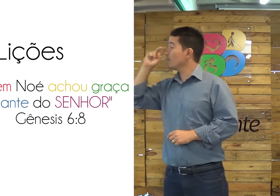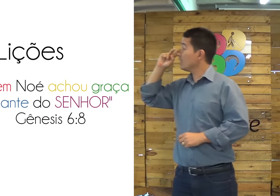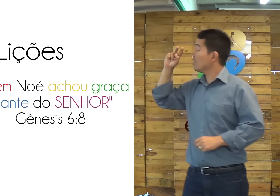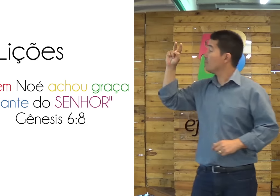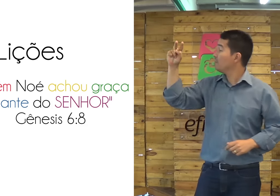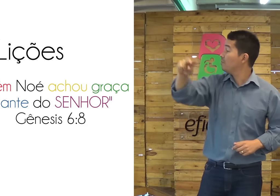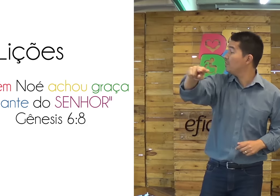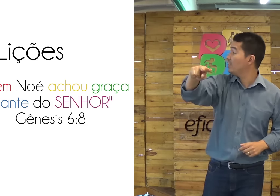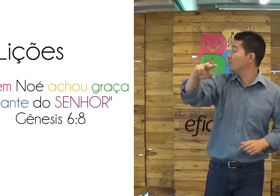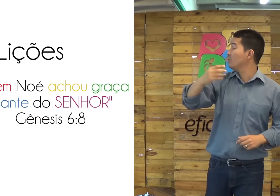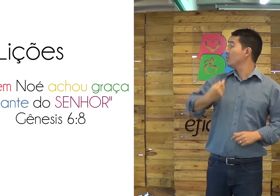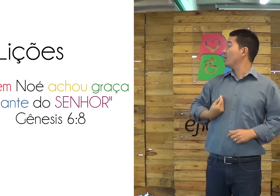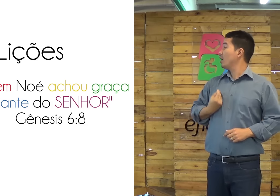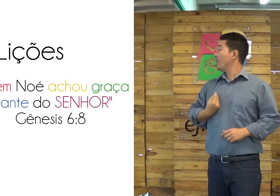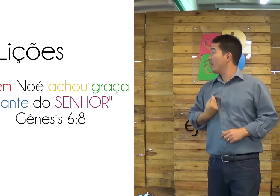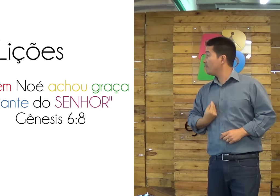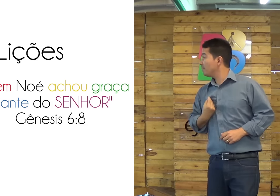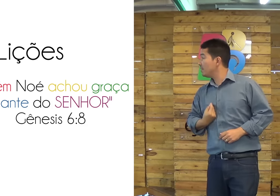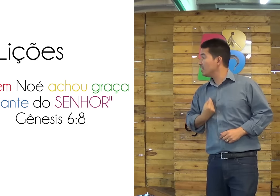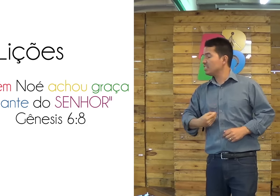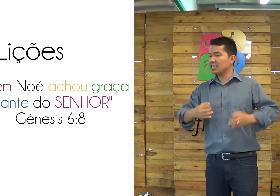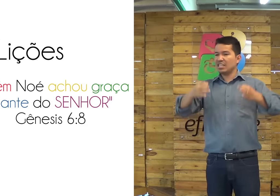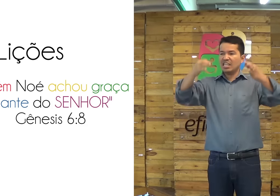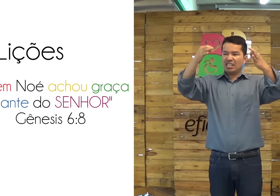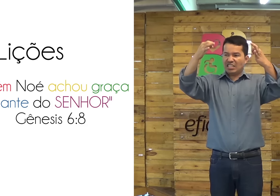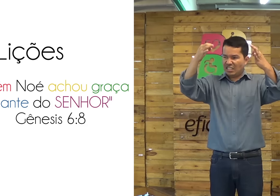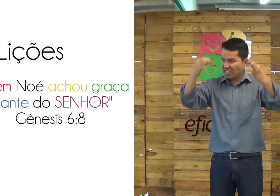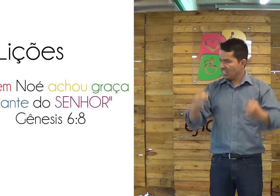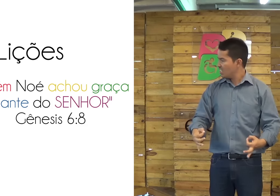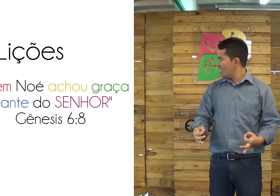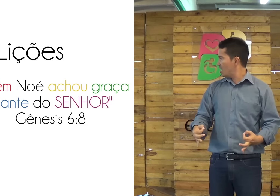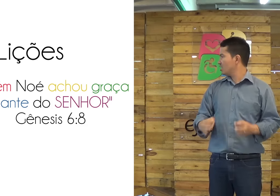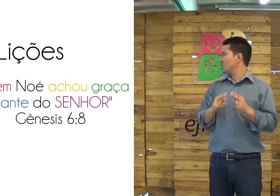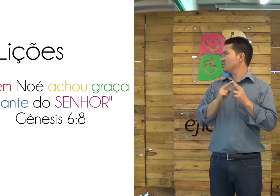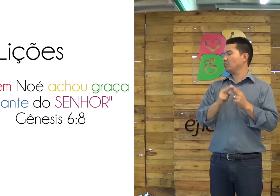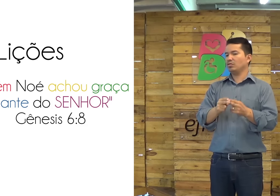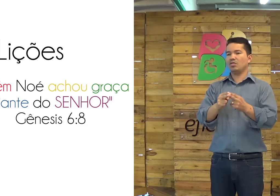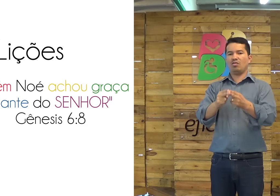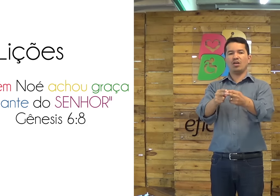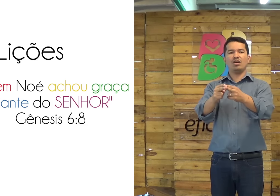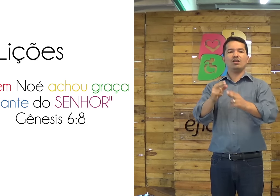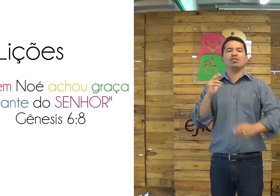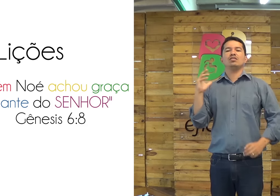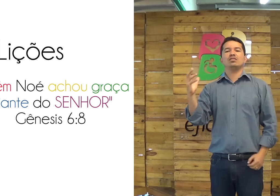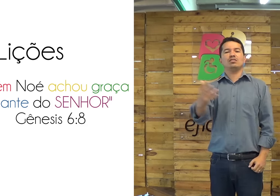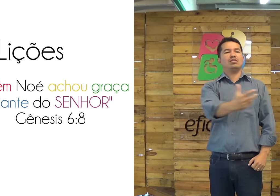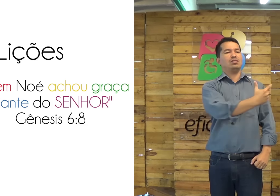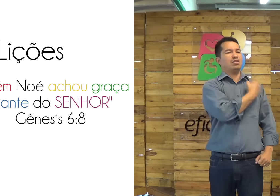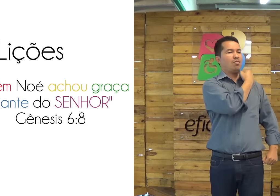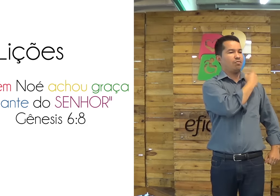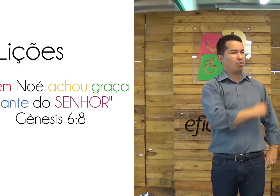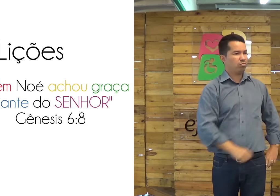lá então Deus via a vida reta de Noé e o